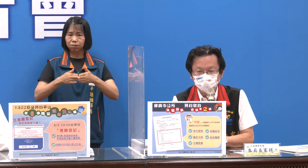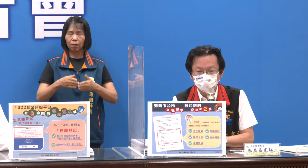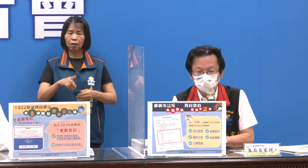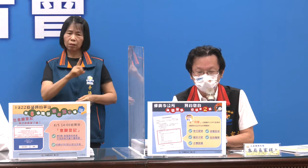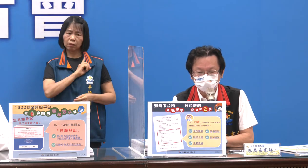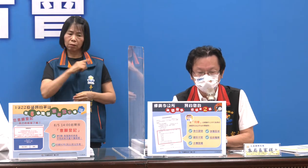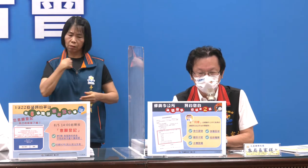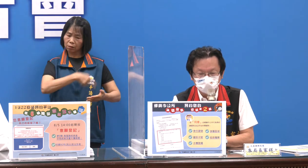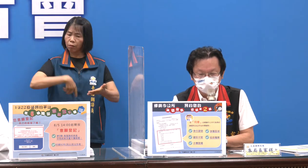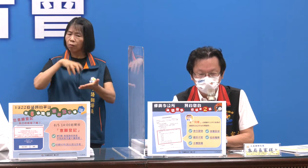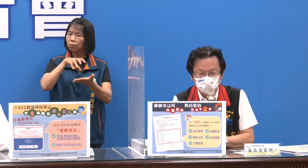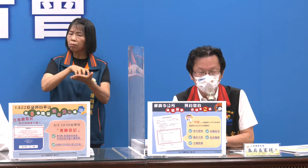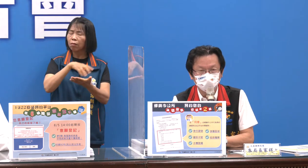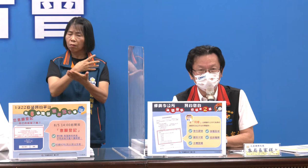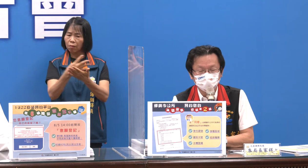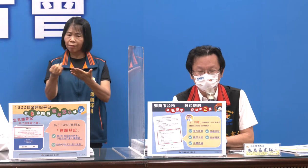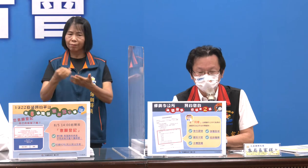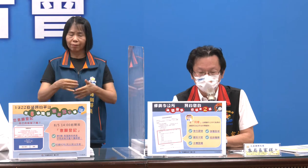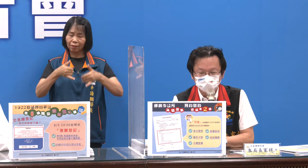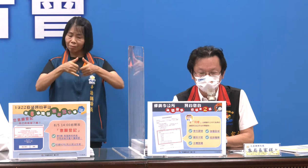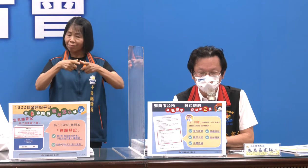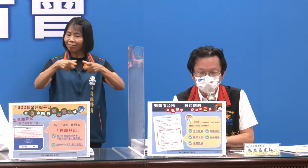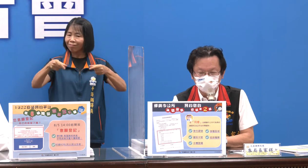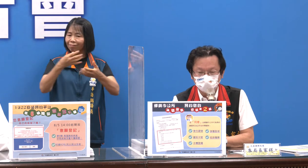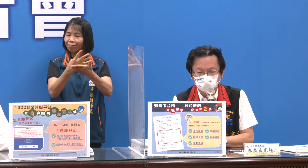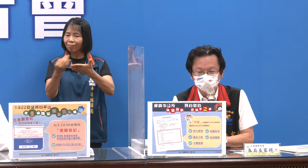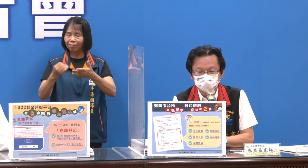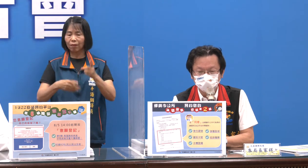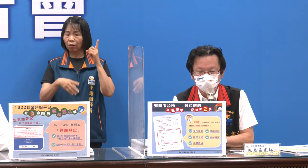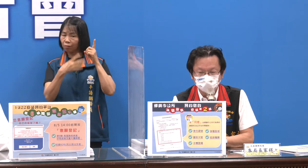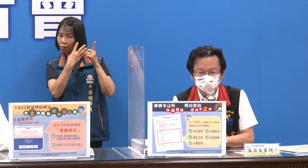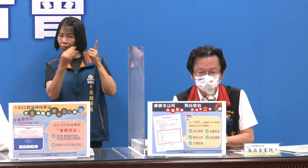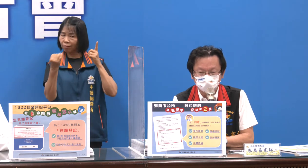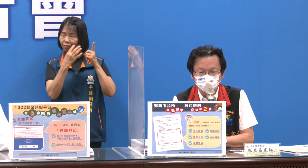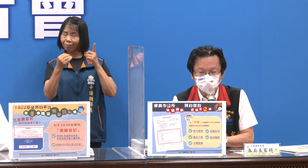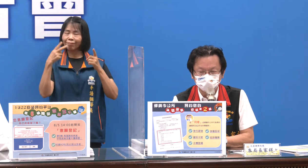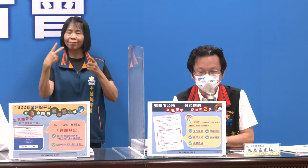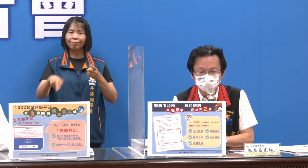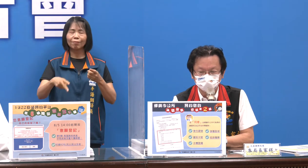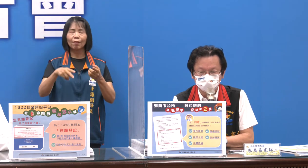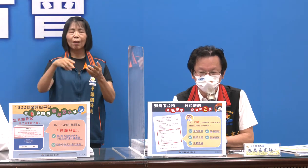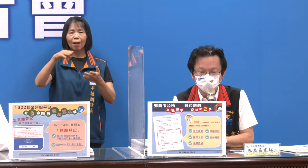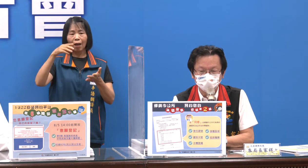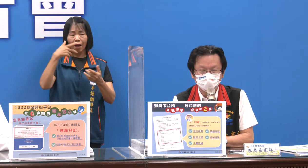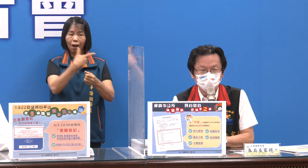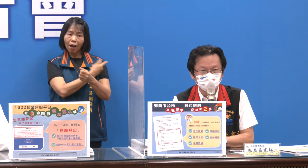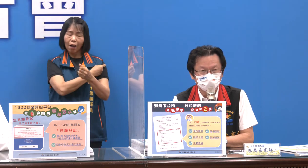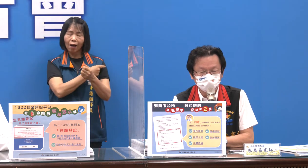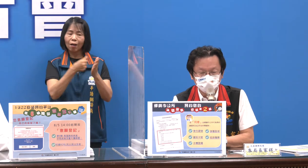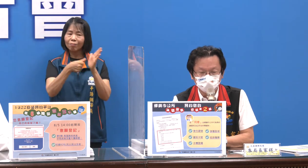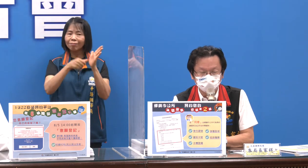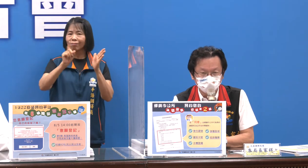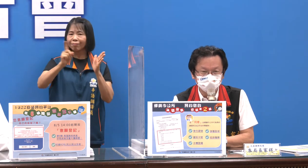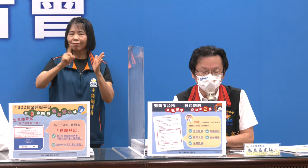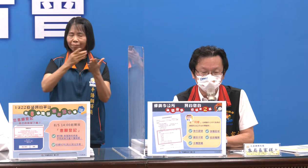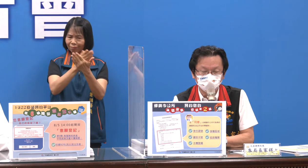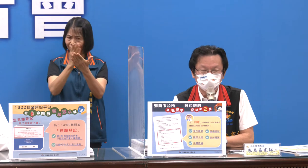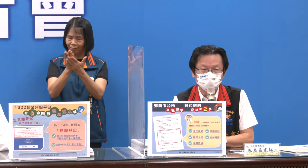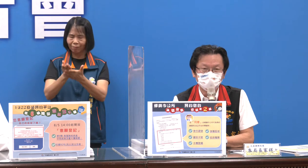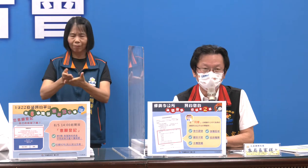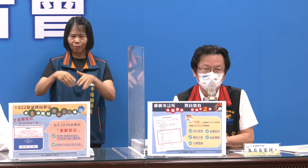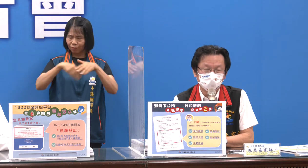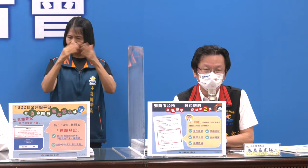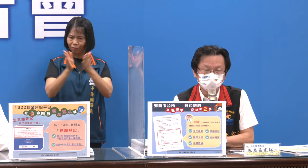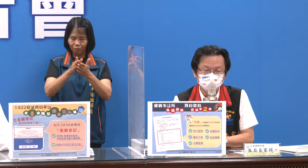码、健保卡的卡号、那手机的号码跟疫苗种类，还有接种的区域，这些资料填写之